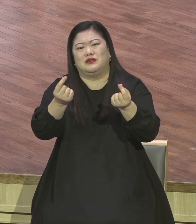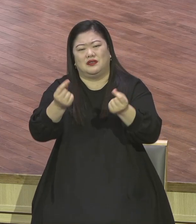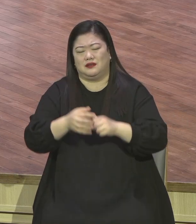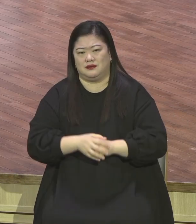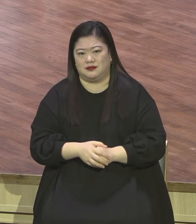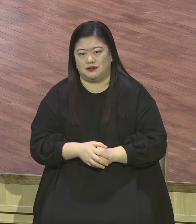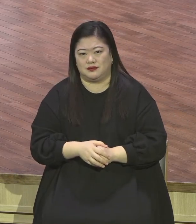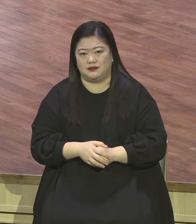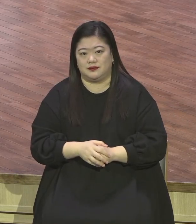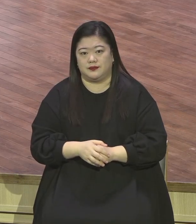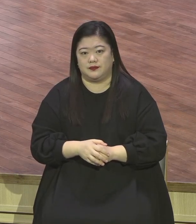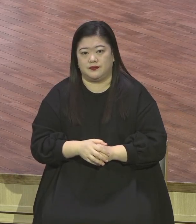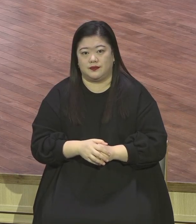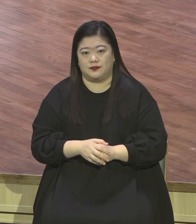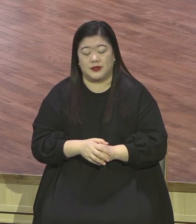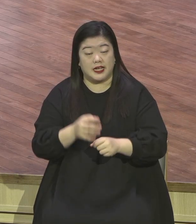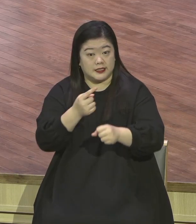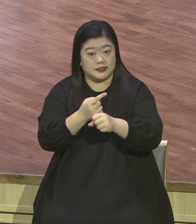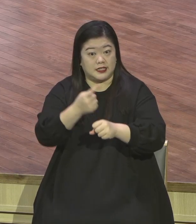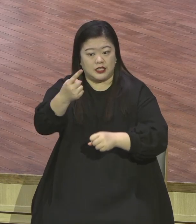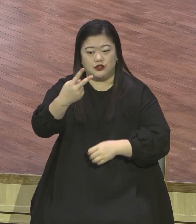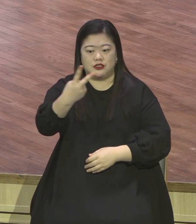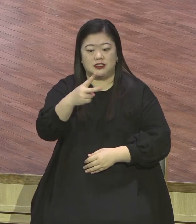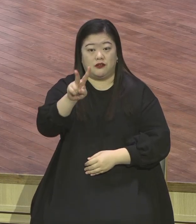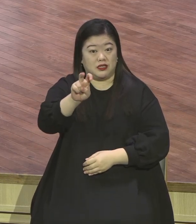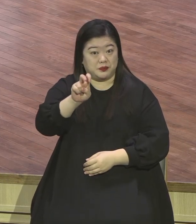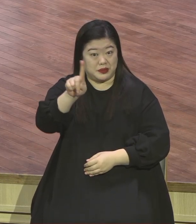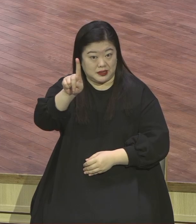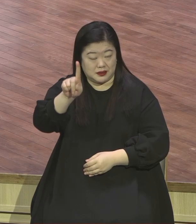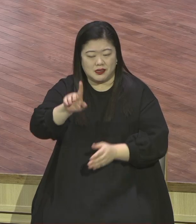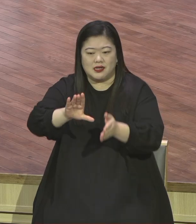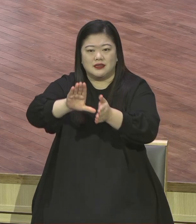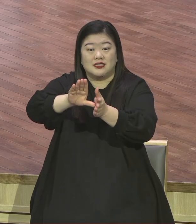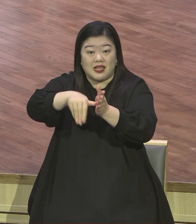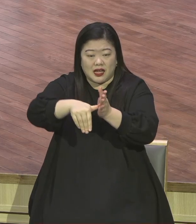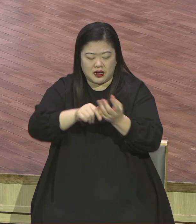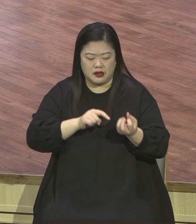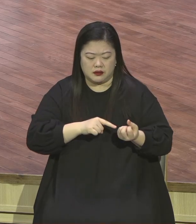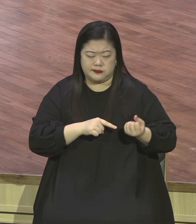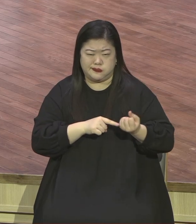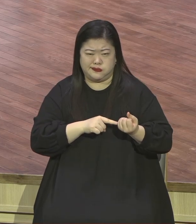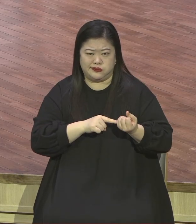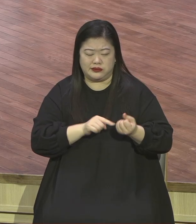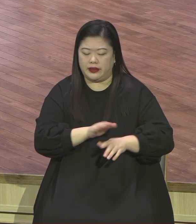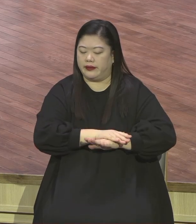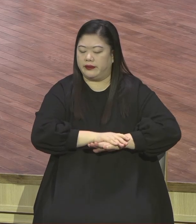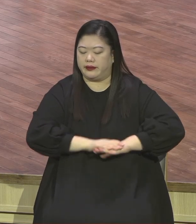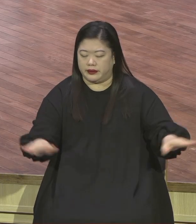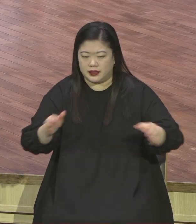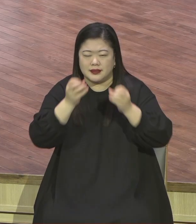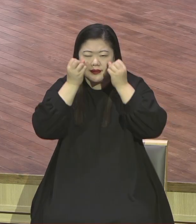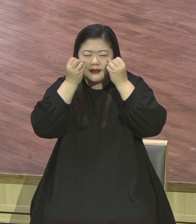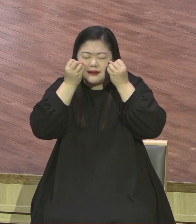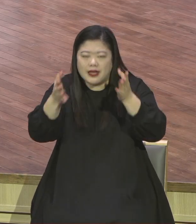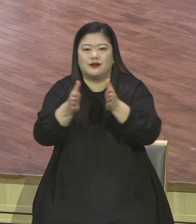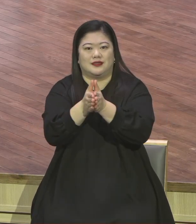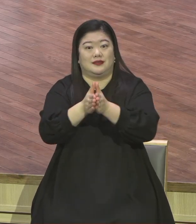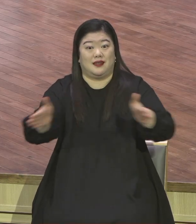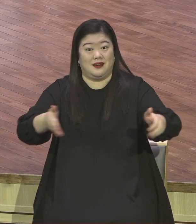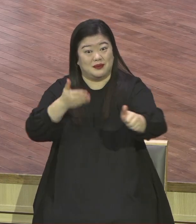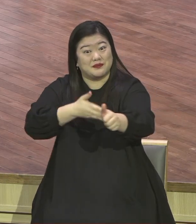믿음이 비상하는 새로운 시작을 맞이하시기를 증명으로